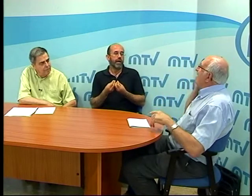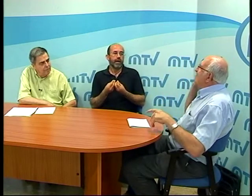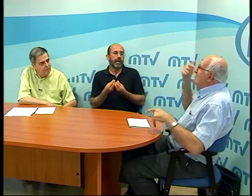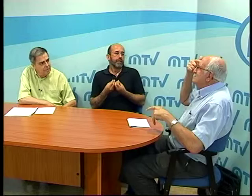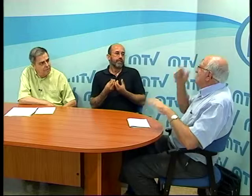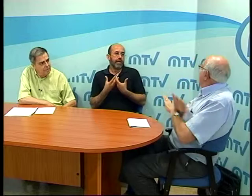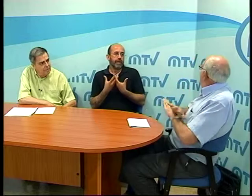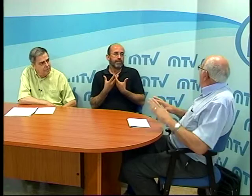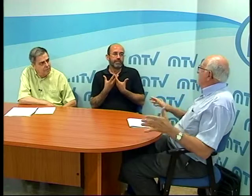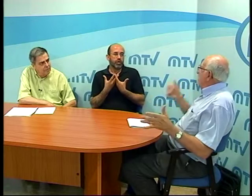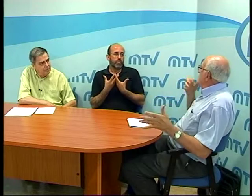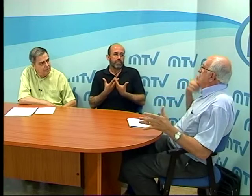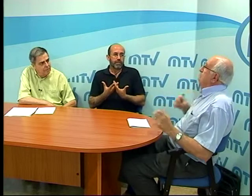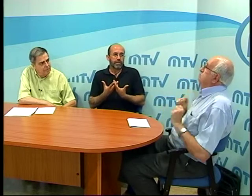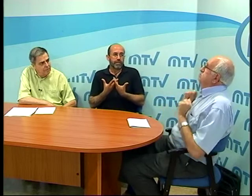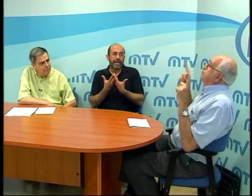cuenta